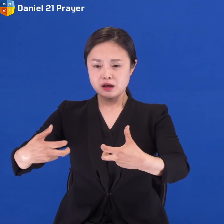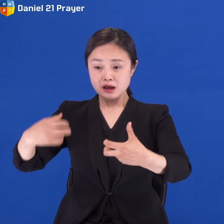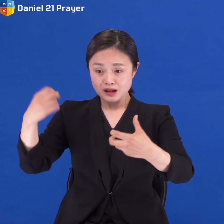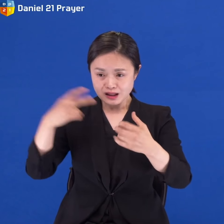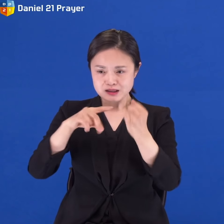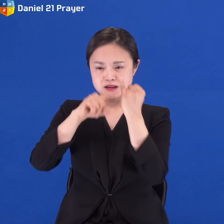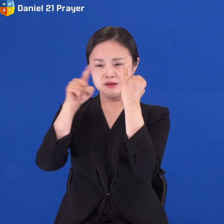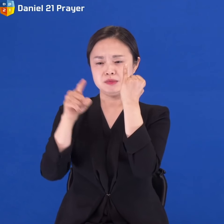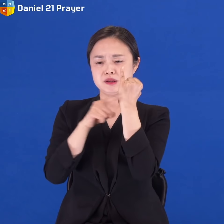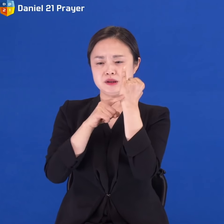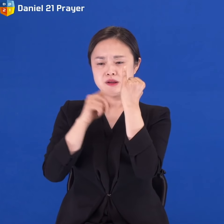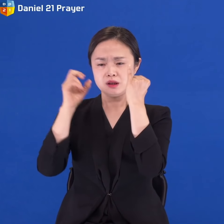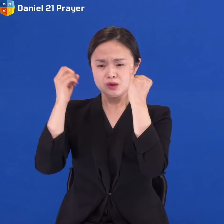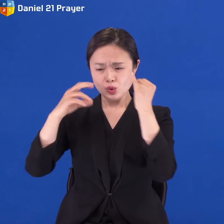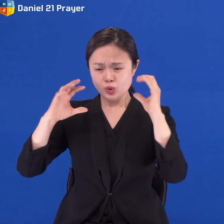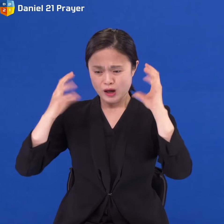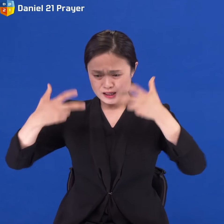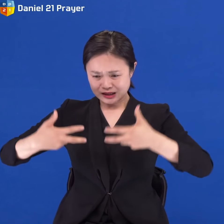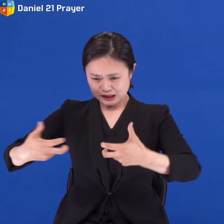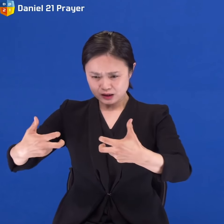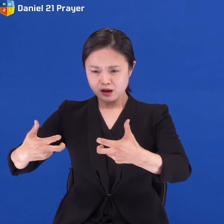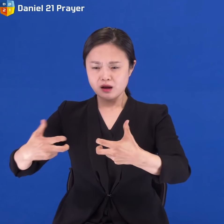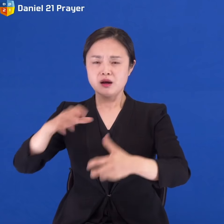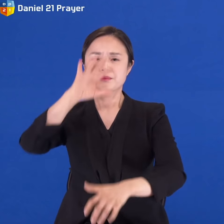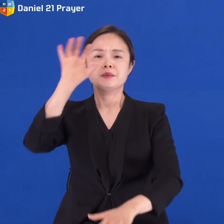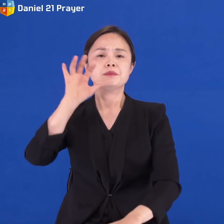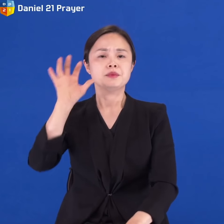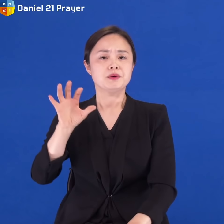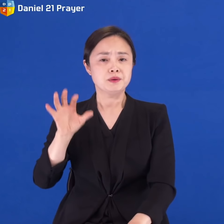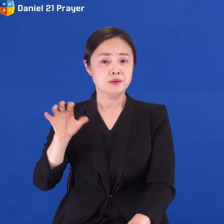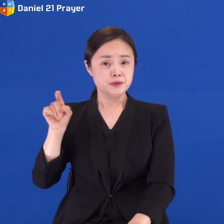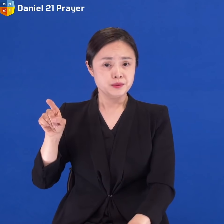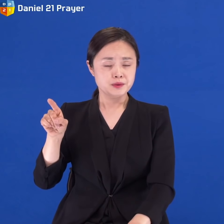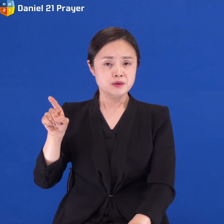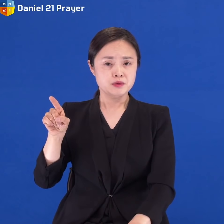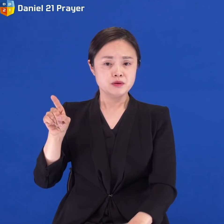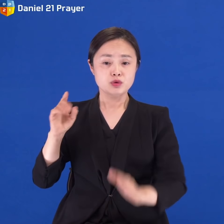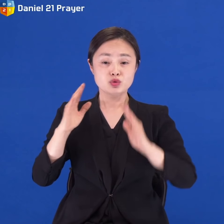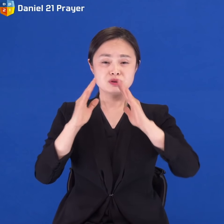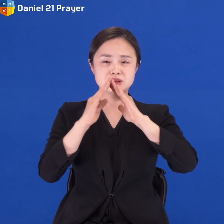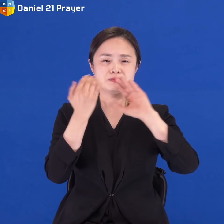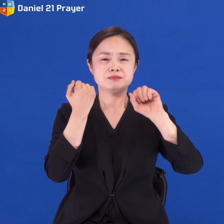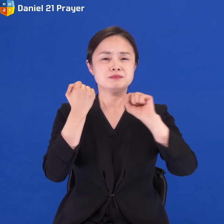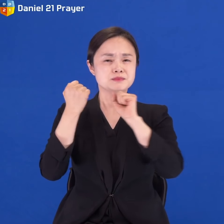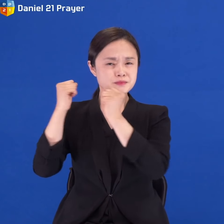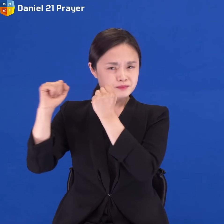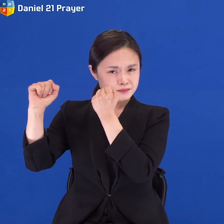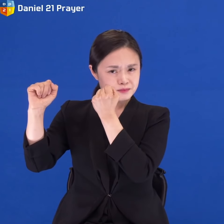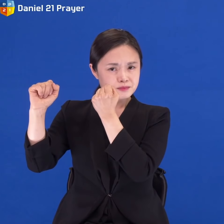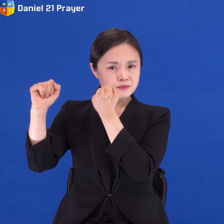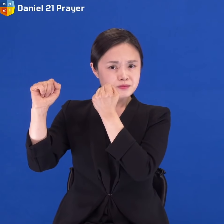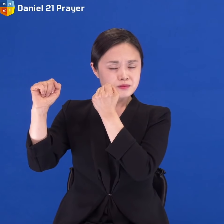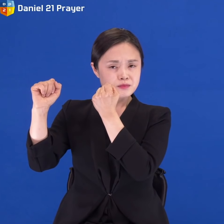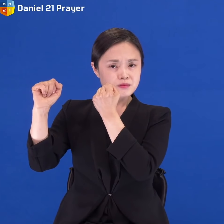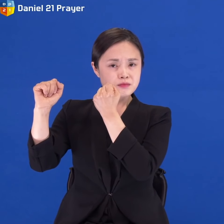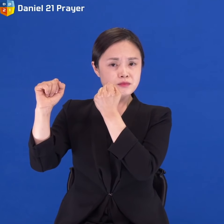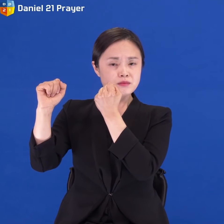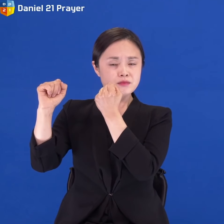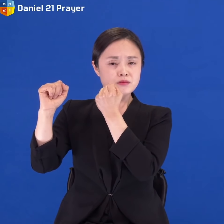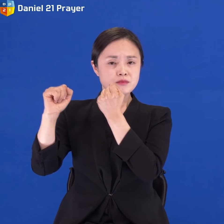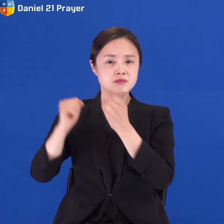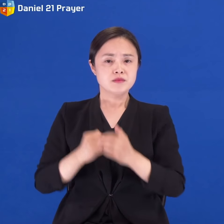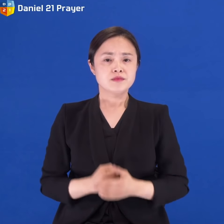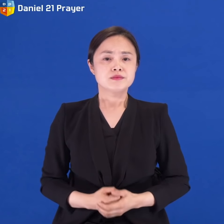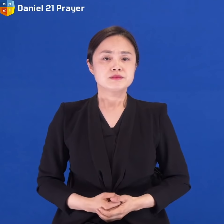했습니다. 도피한 후에 그 후유증은 온통 남아있는 저희